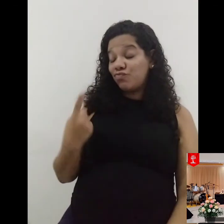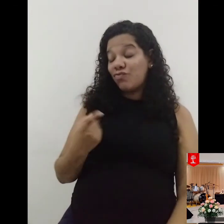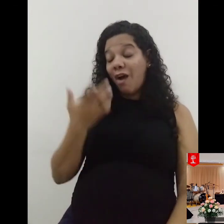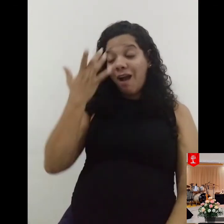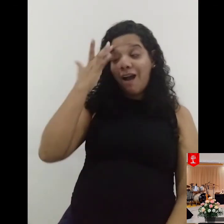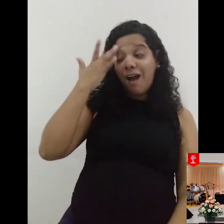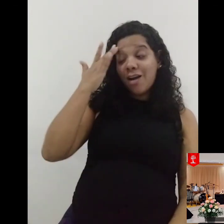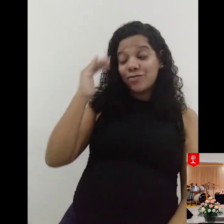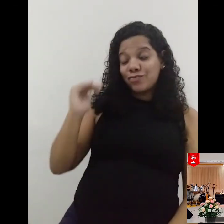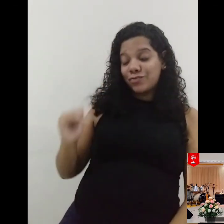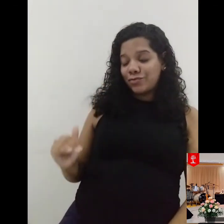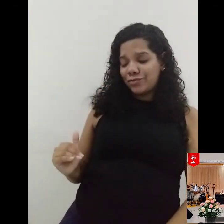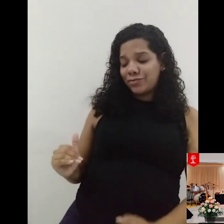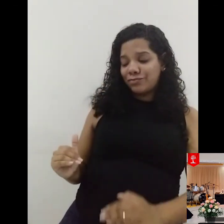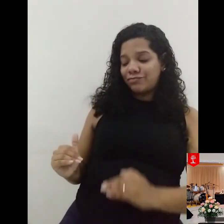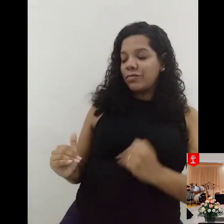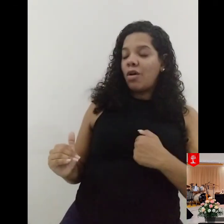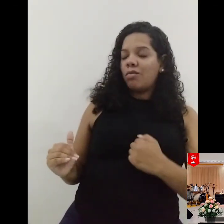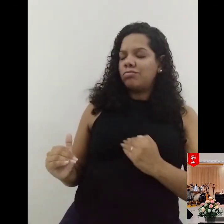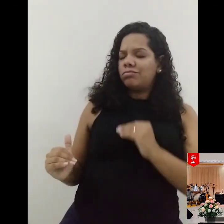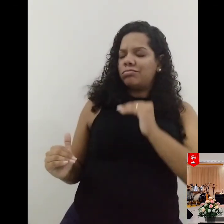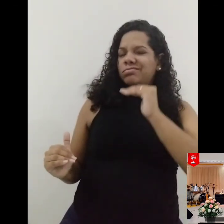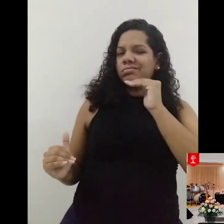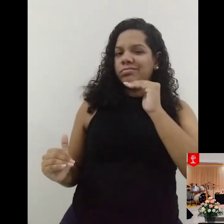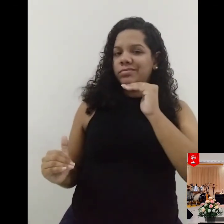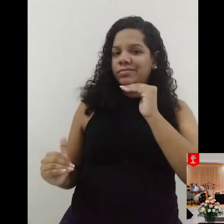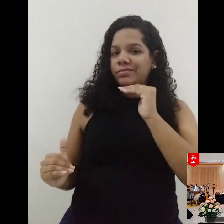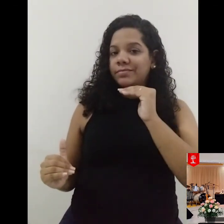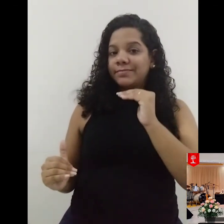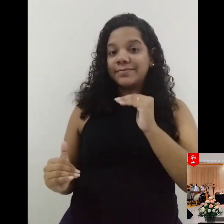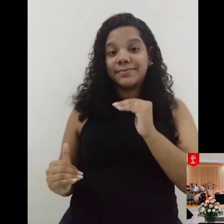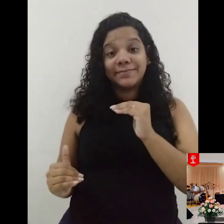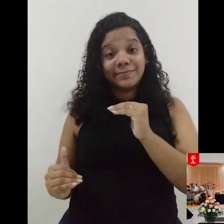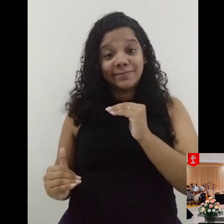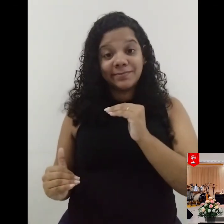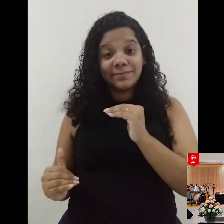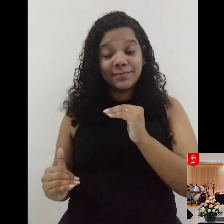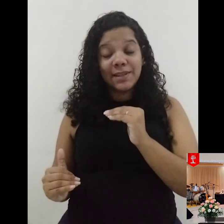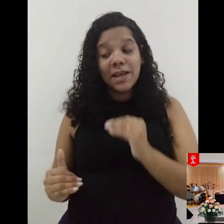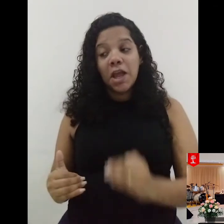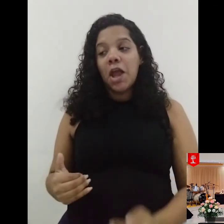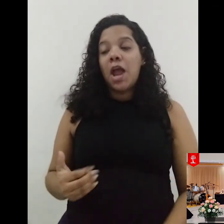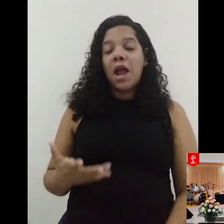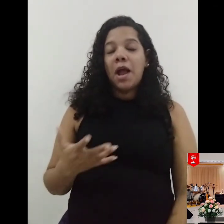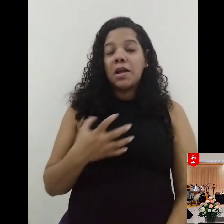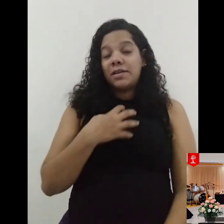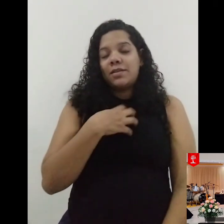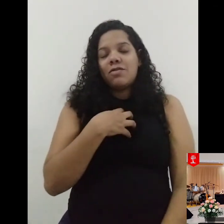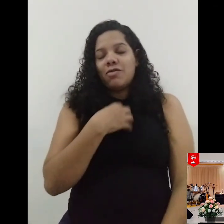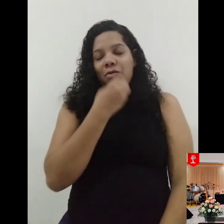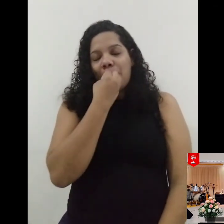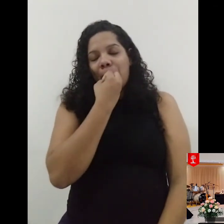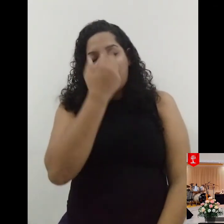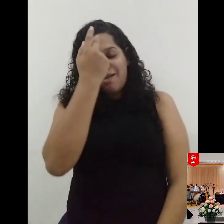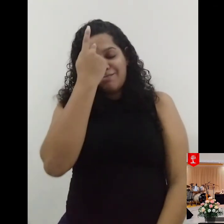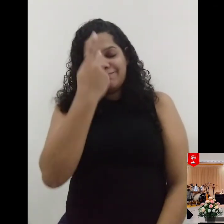quando a gente compara a nossa vida com a vida de Cristo, com os ensinos de Cristo, aí nós vamos estar aquém.